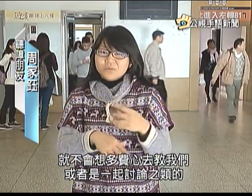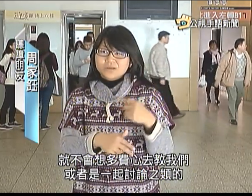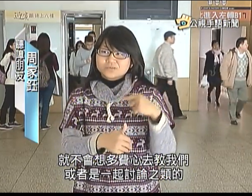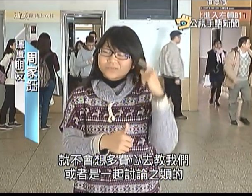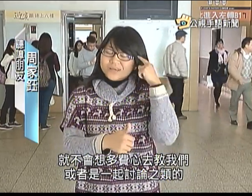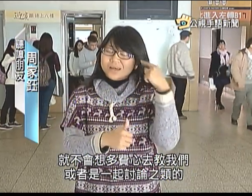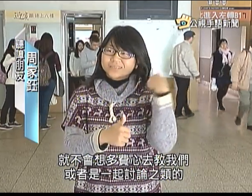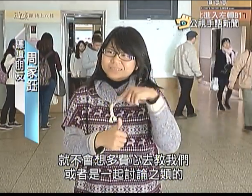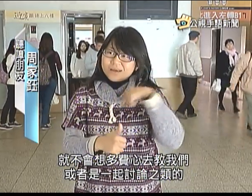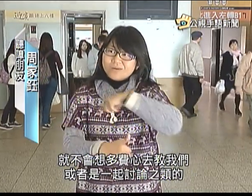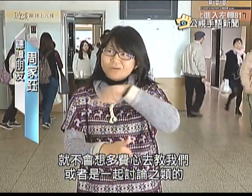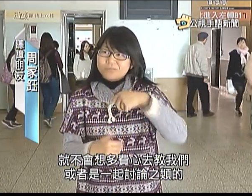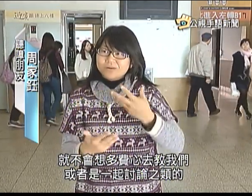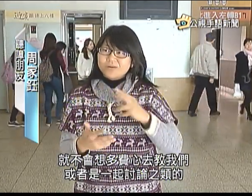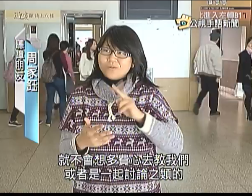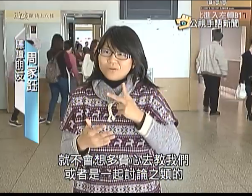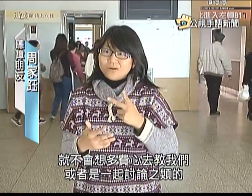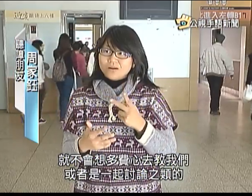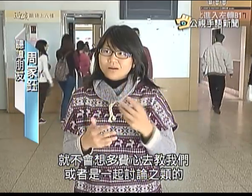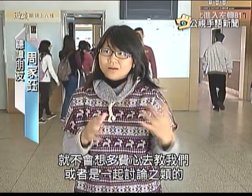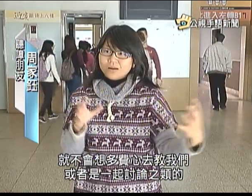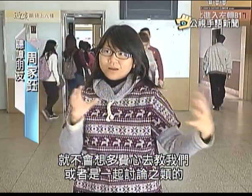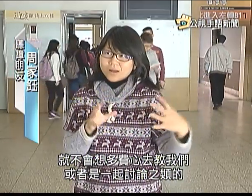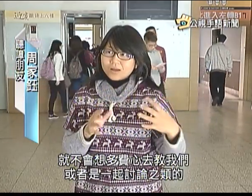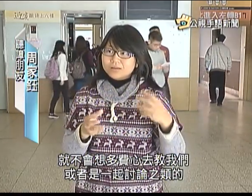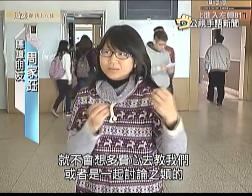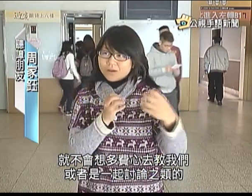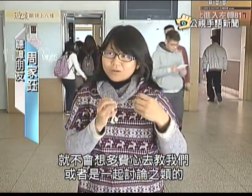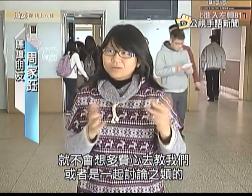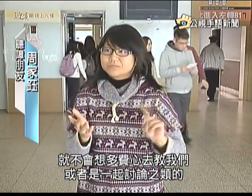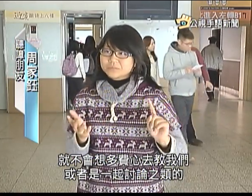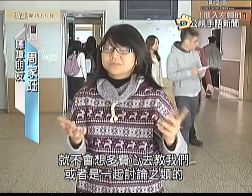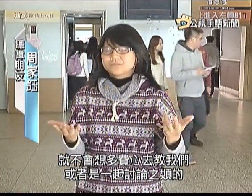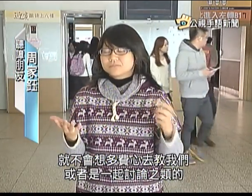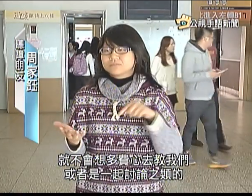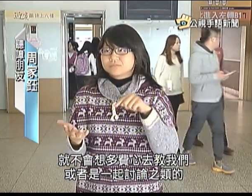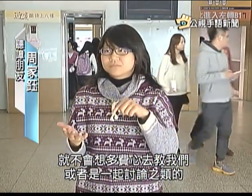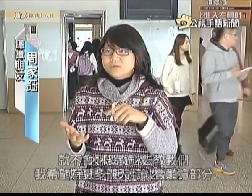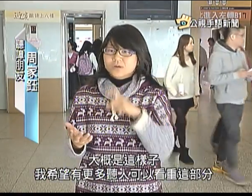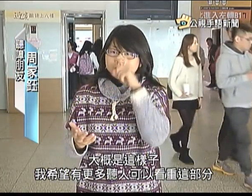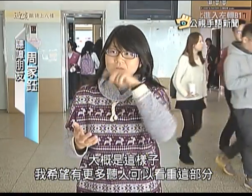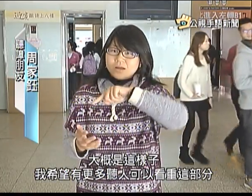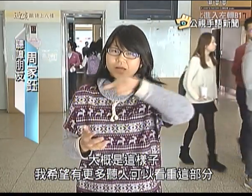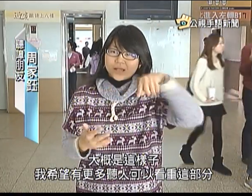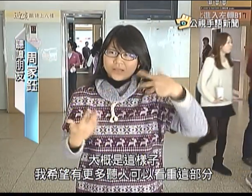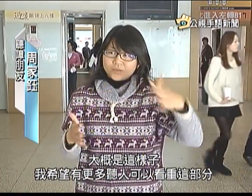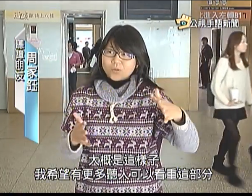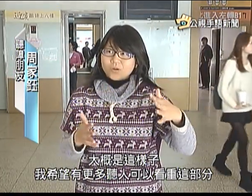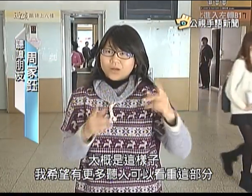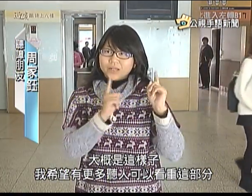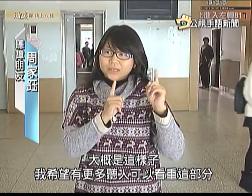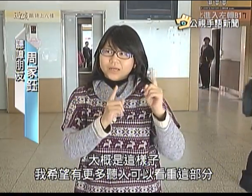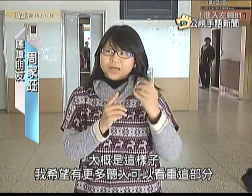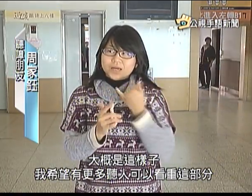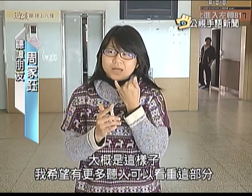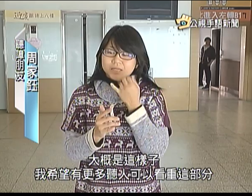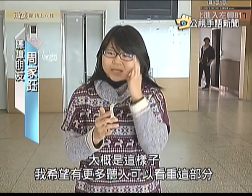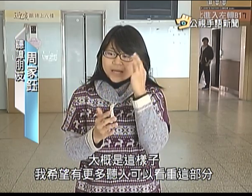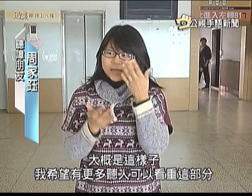们，或者是一起讨论之类的，大概是这样子。我希望有更多听人可以